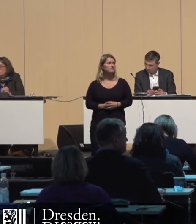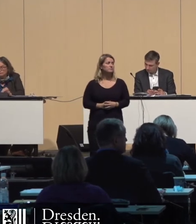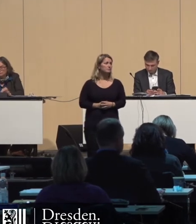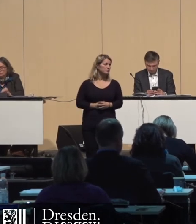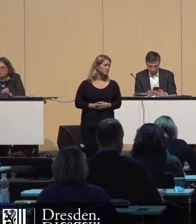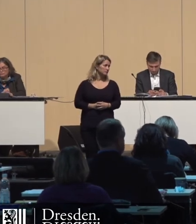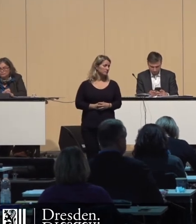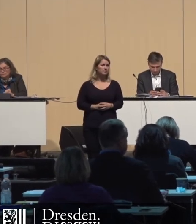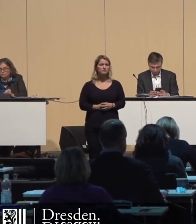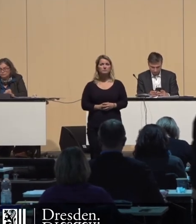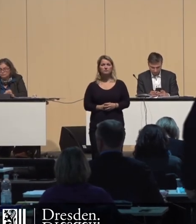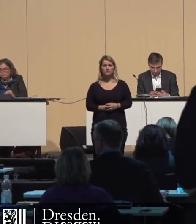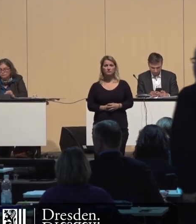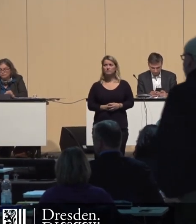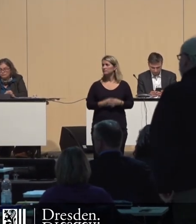Ja, bitte, Herr Braun.